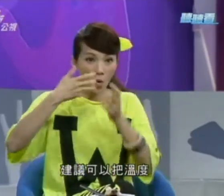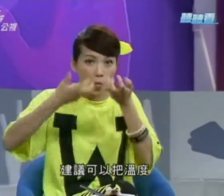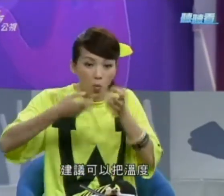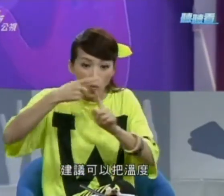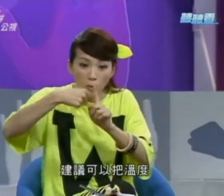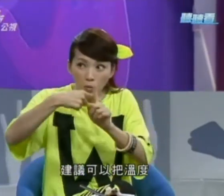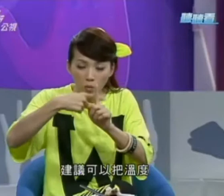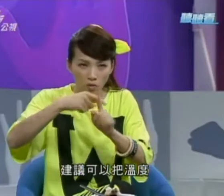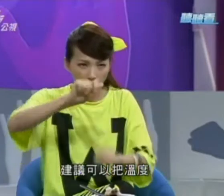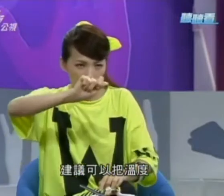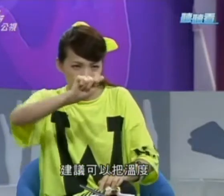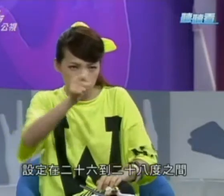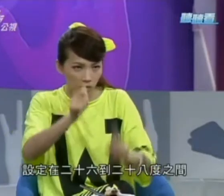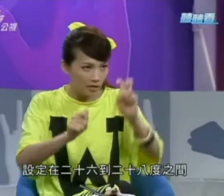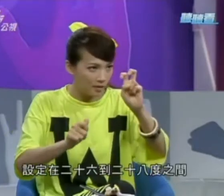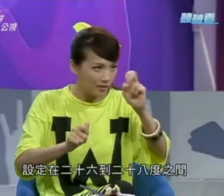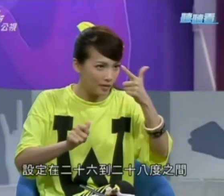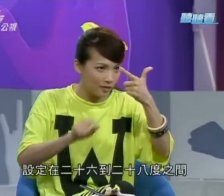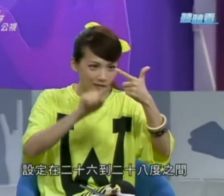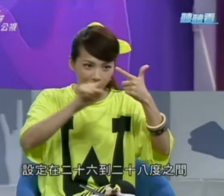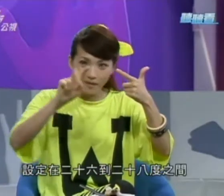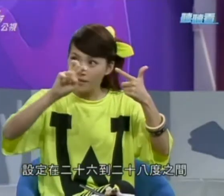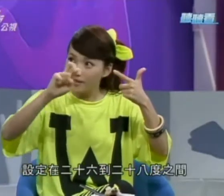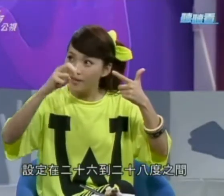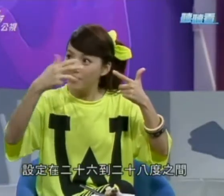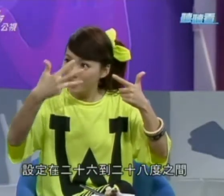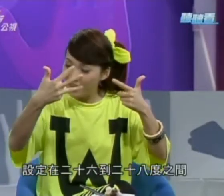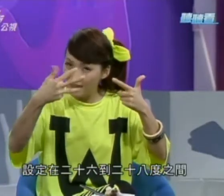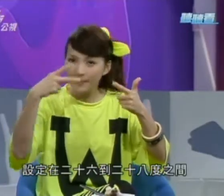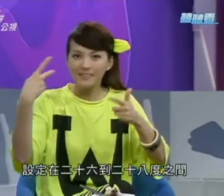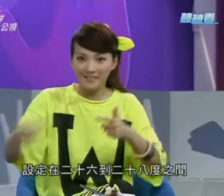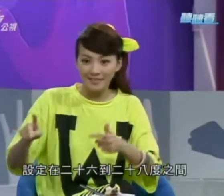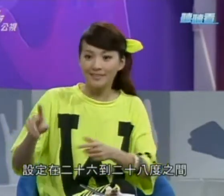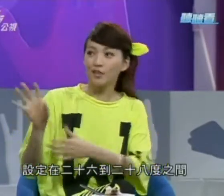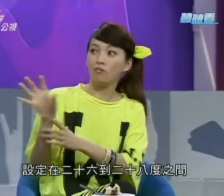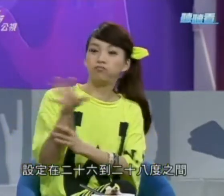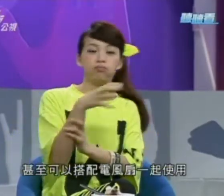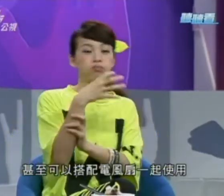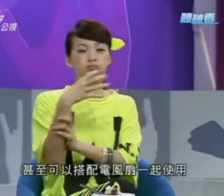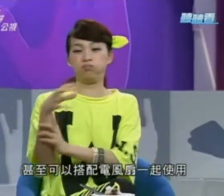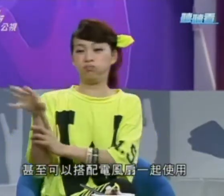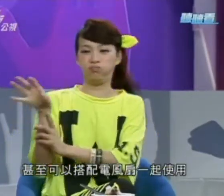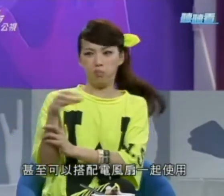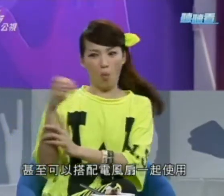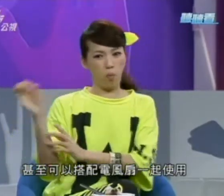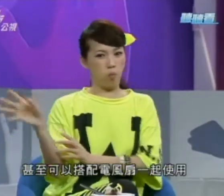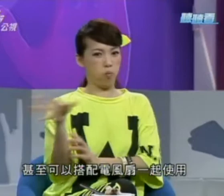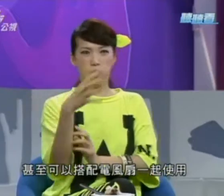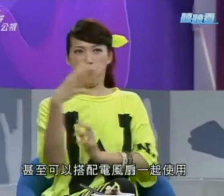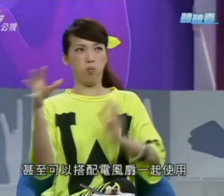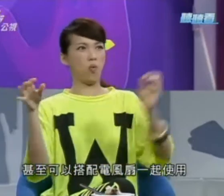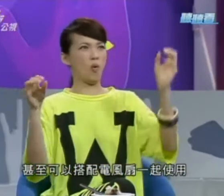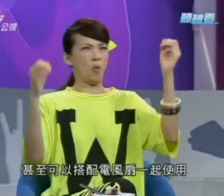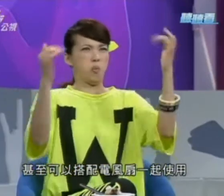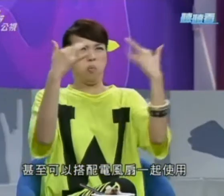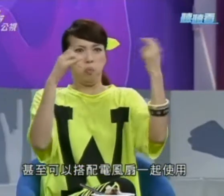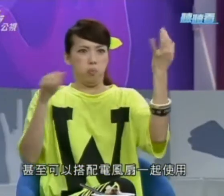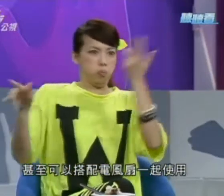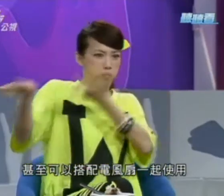议呢，可以把温度设定在26到28度之间， 甚至可以搭配电风扇一起使用，这样一